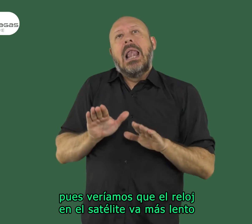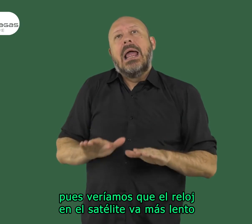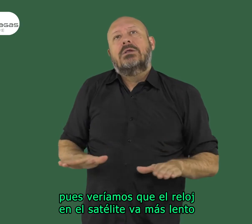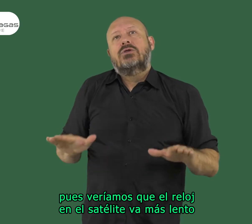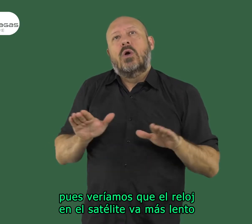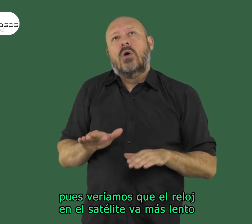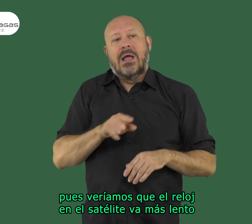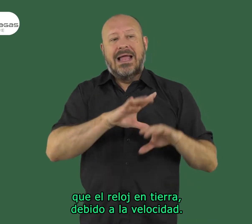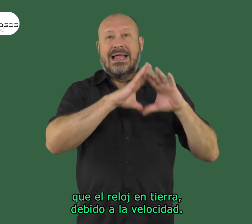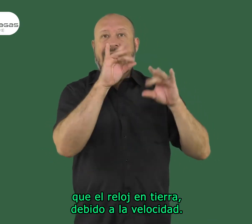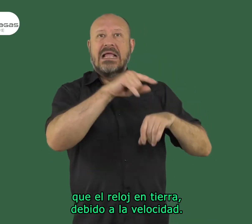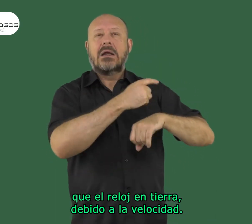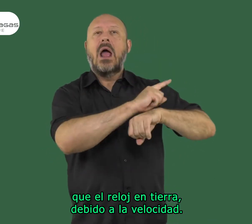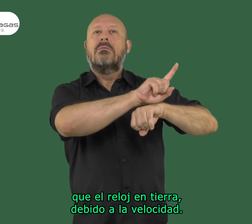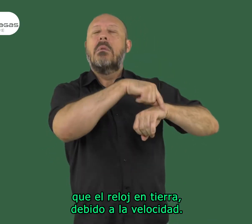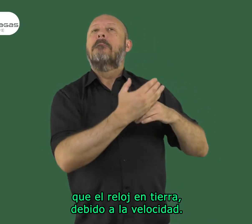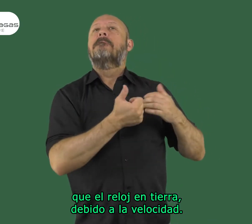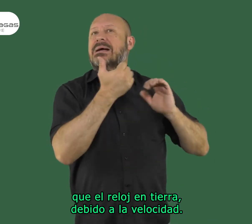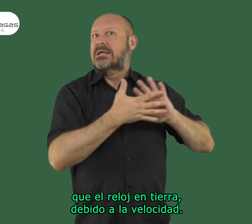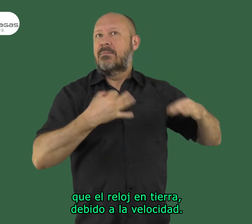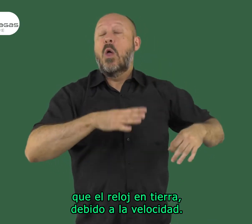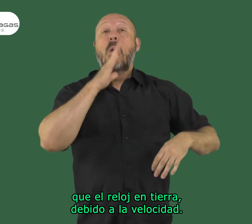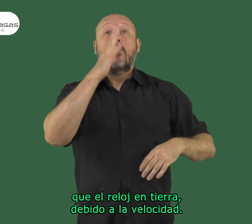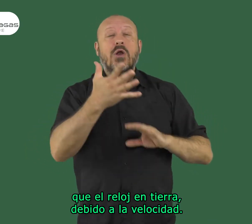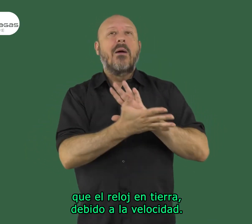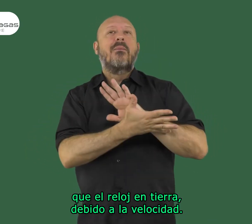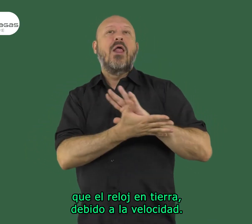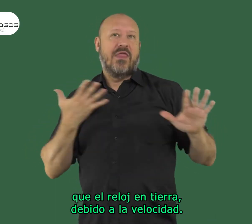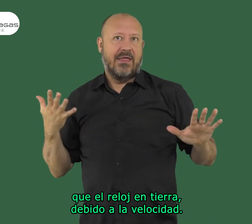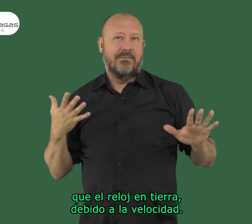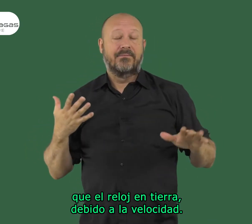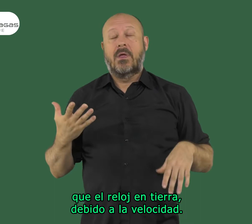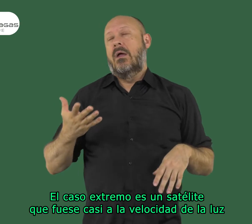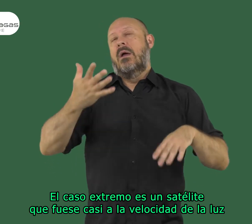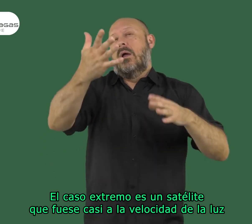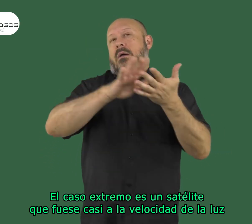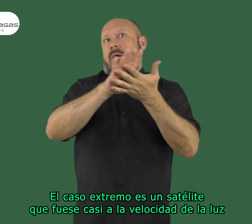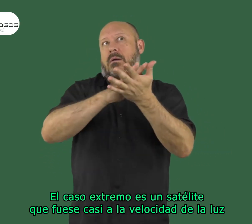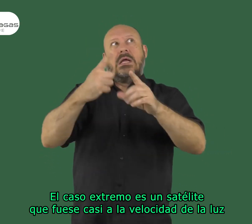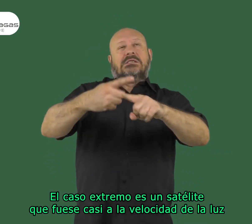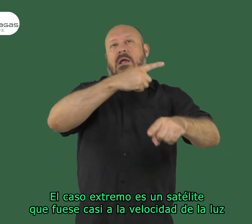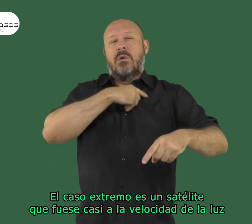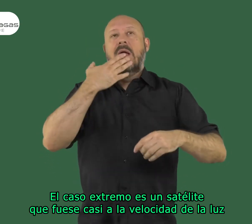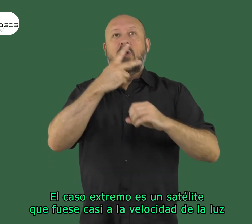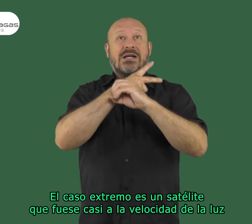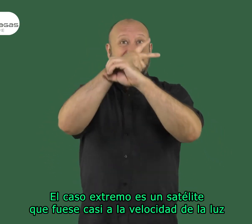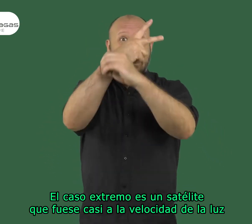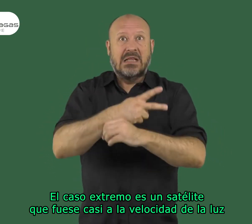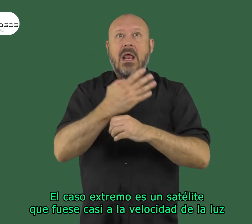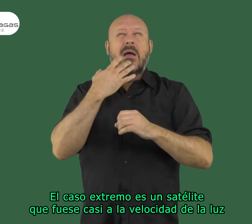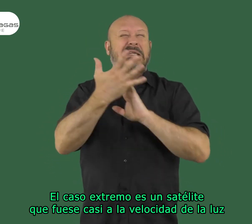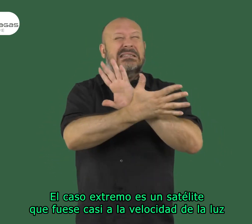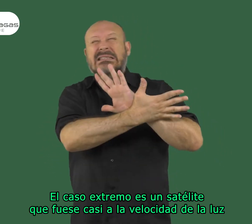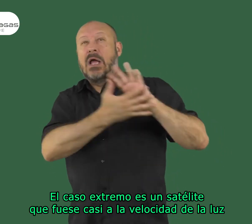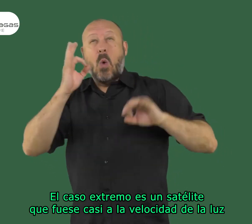satélite va más lento que el reloj en tierra debido a la velocidad. El caso extremo es un satélite que